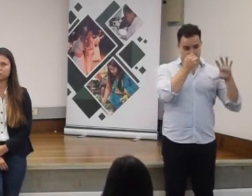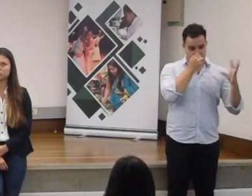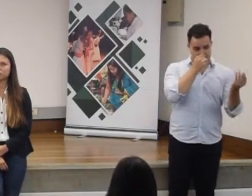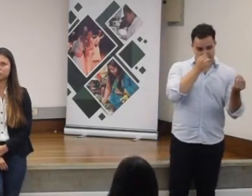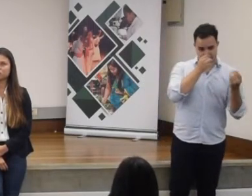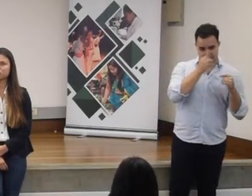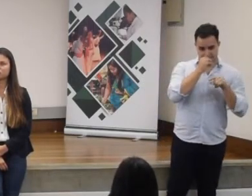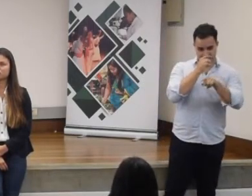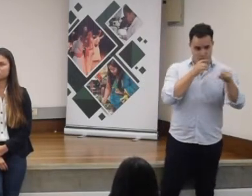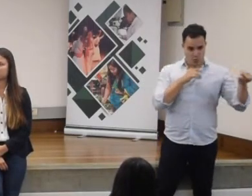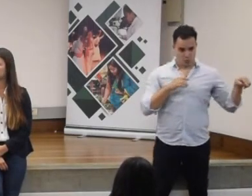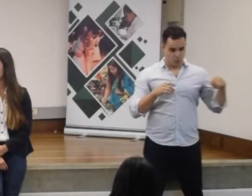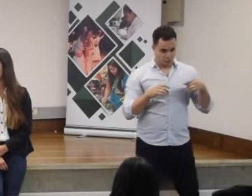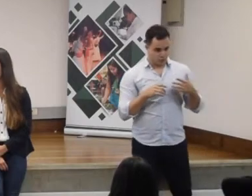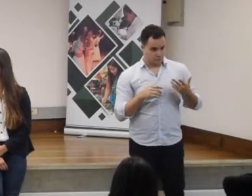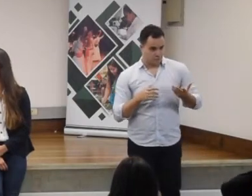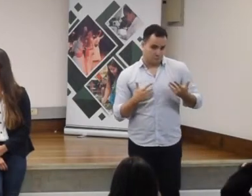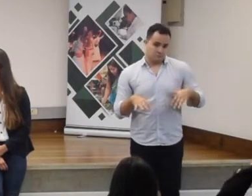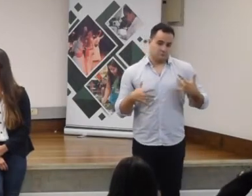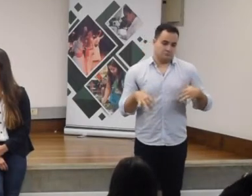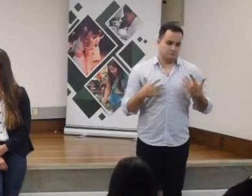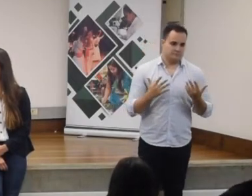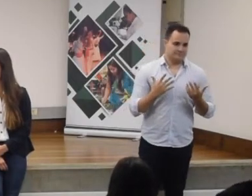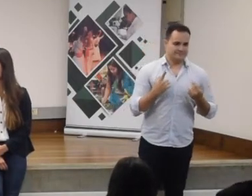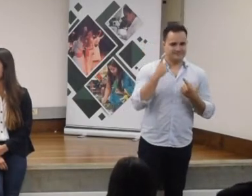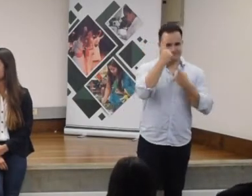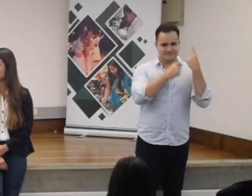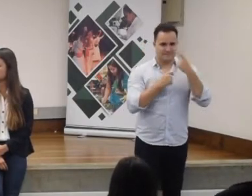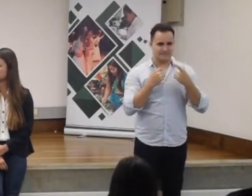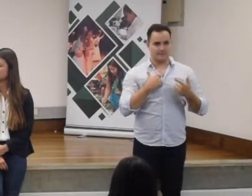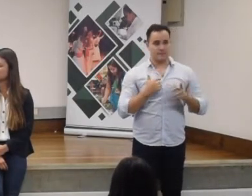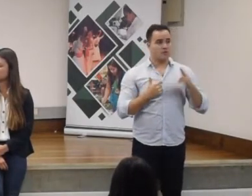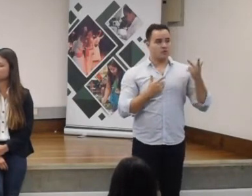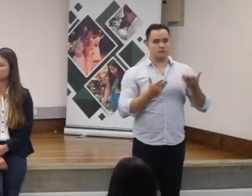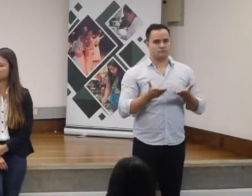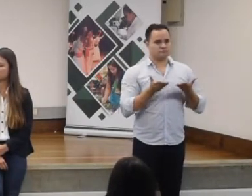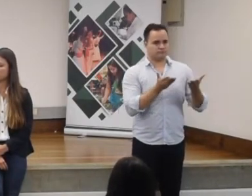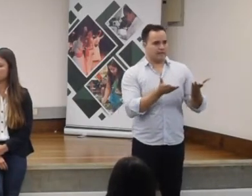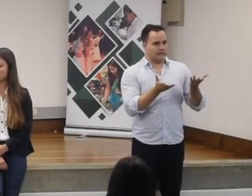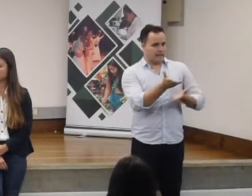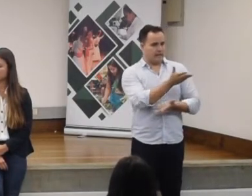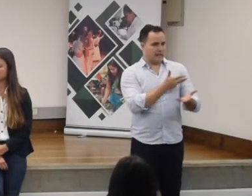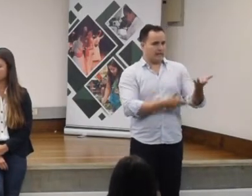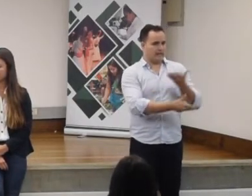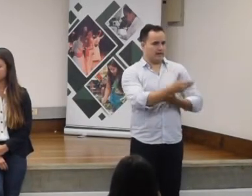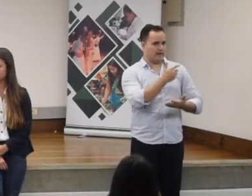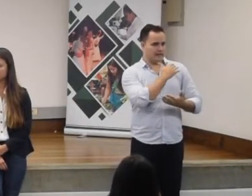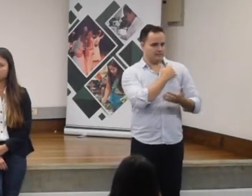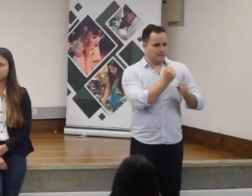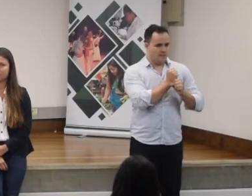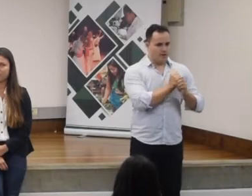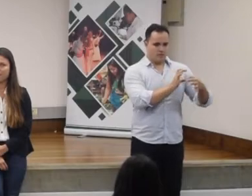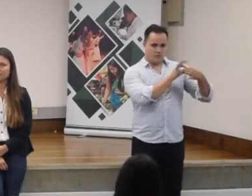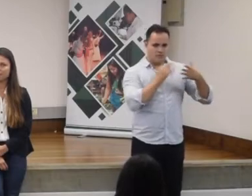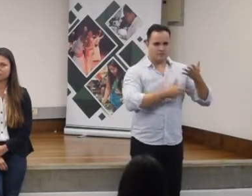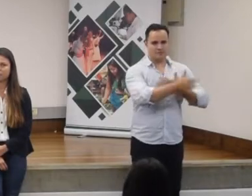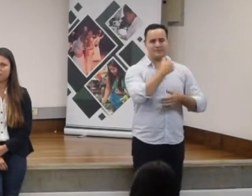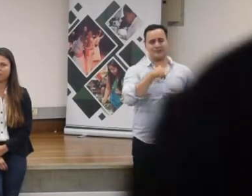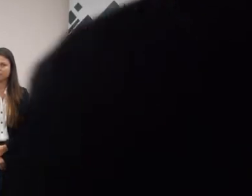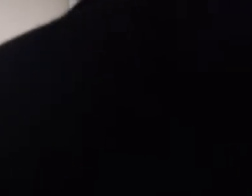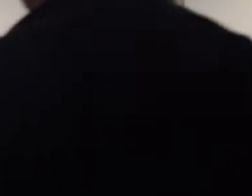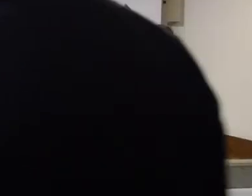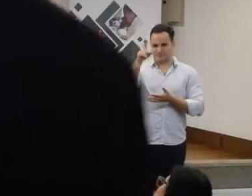ese momento, y dejarlos para que los otros lo reciban y hagan con ellos. Pero el concepto de